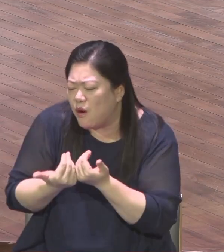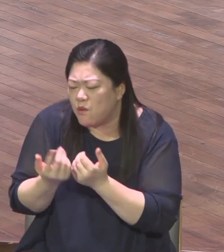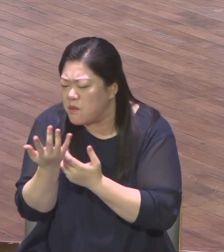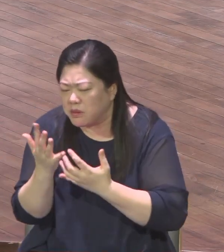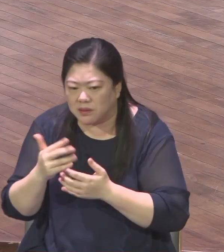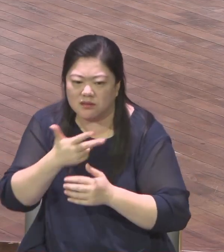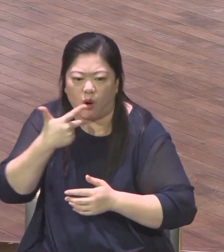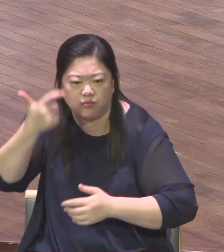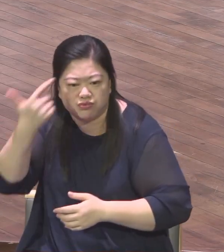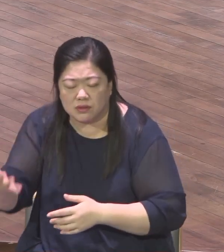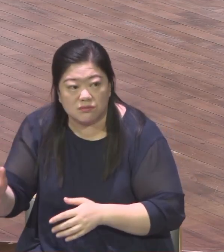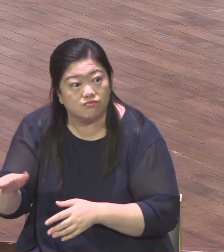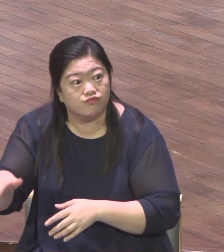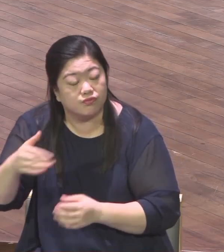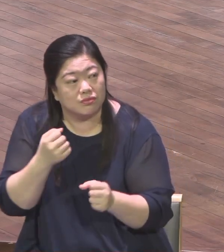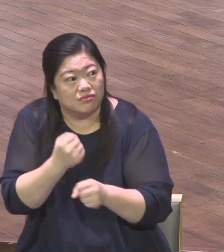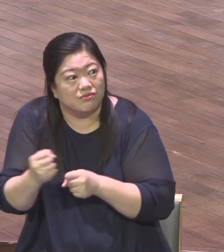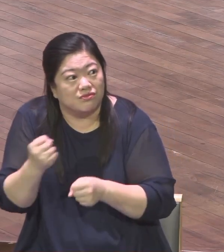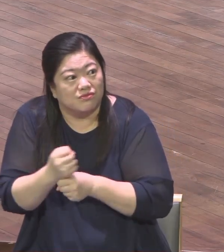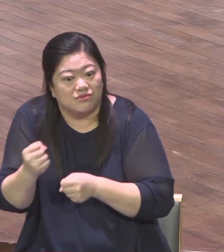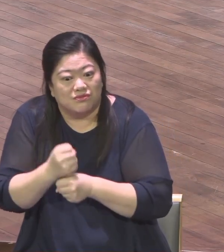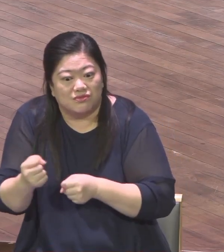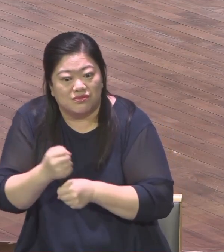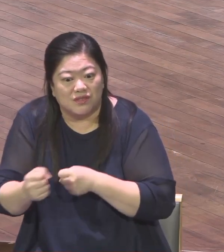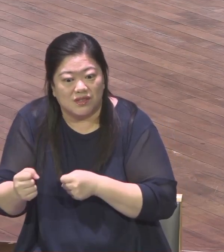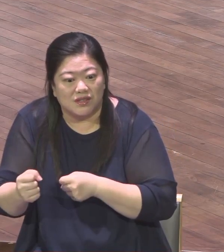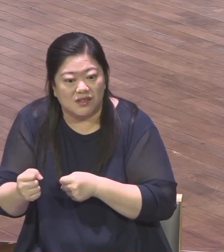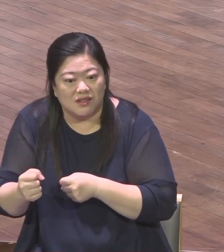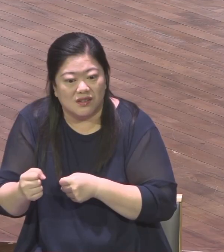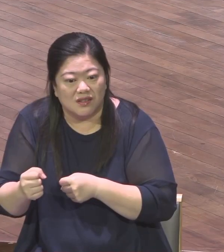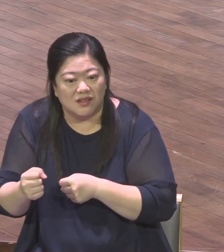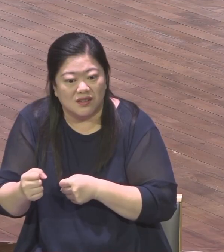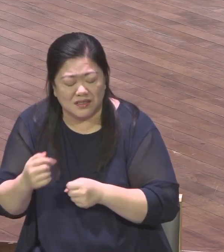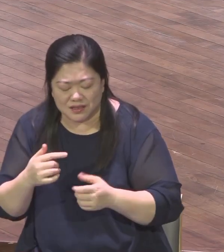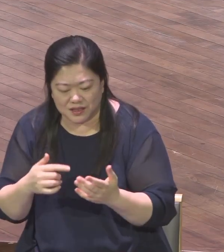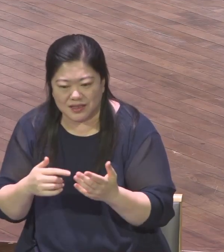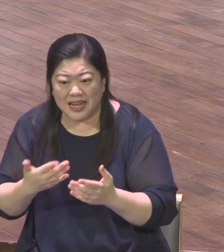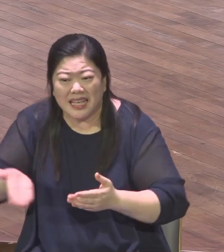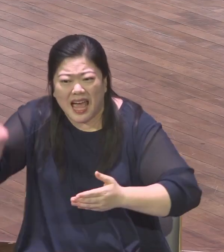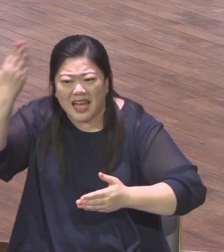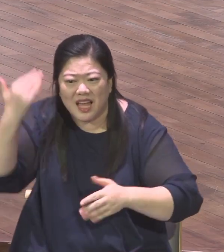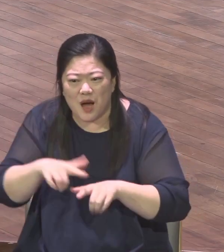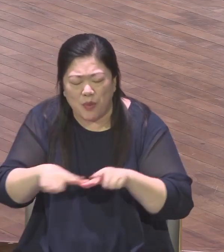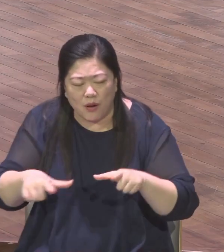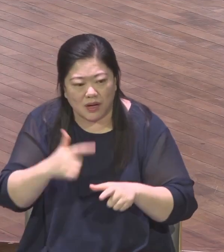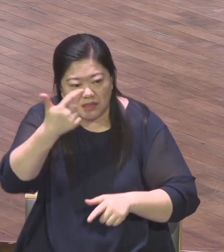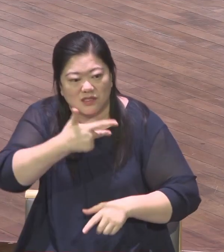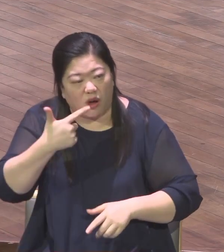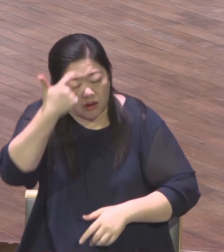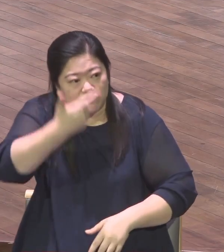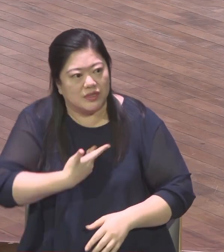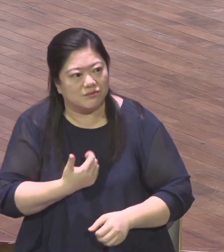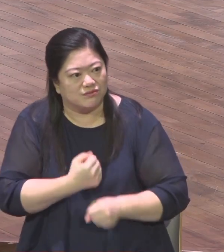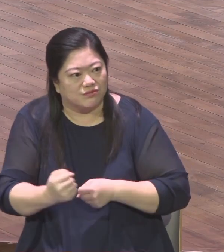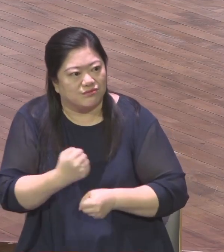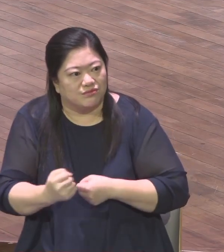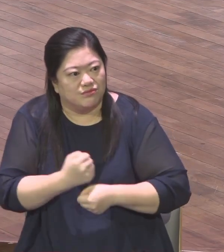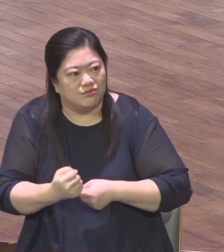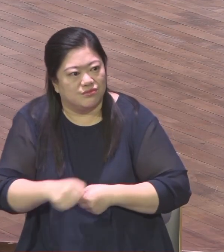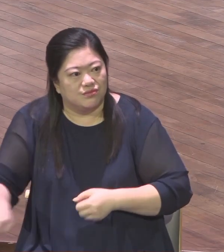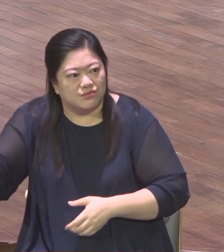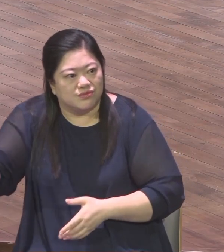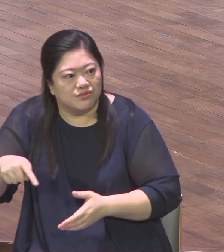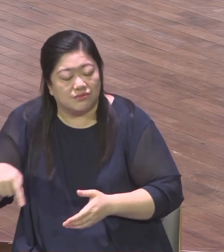못하니까 아이들에게. 이거는 이제 AI, 인공지능이 등장하기 전까지의